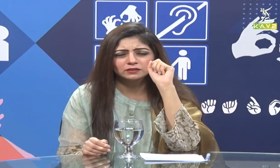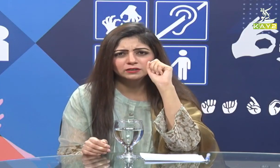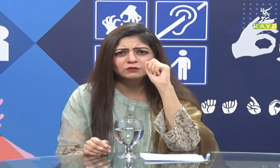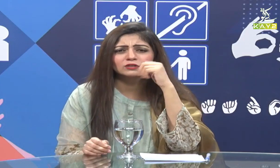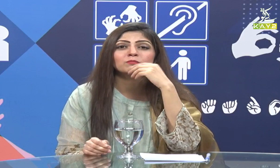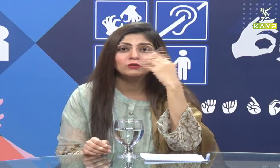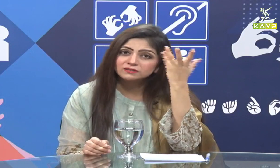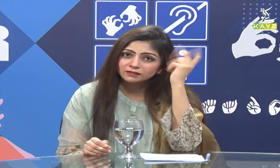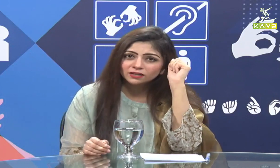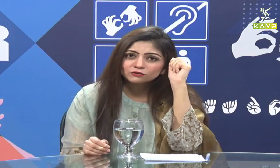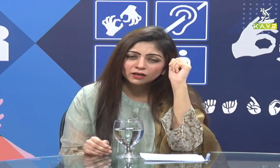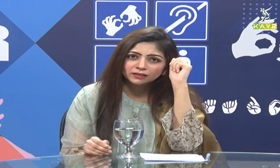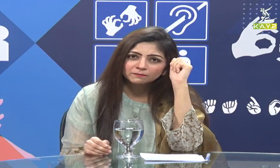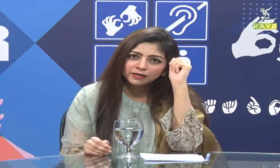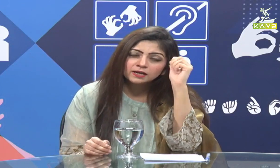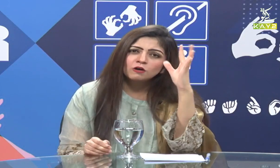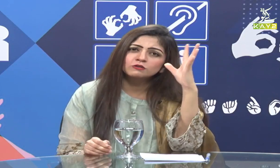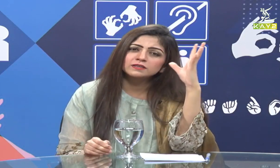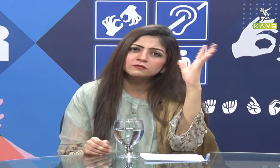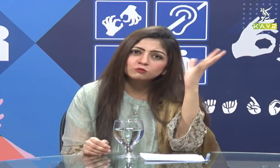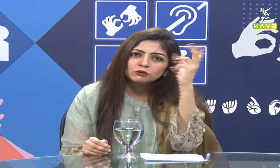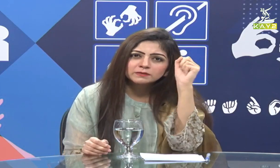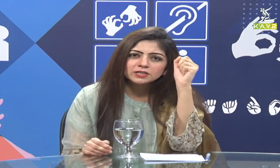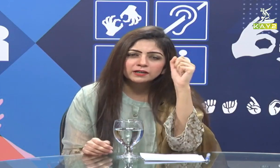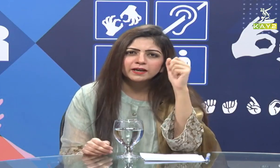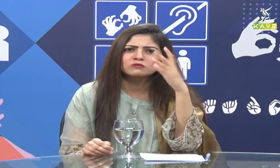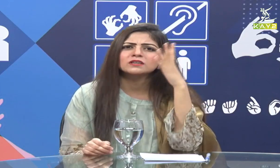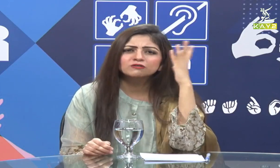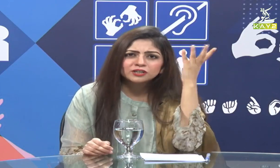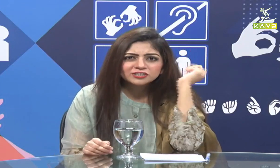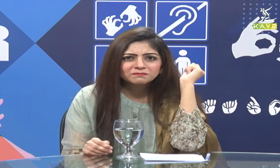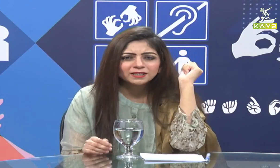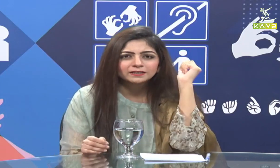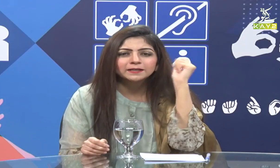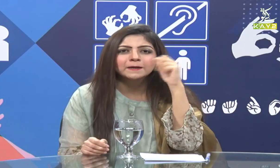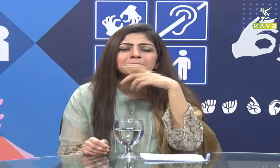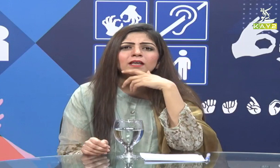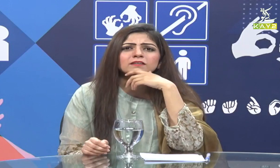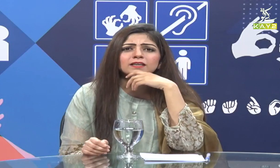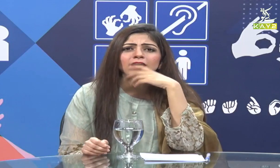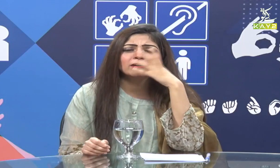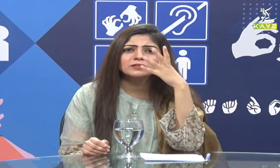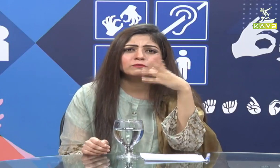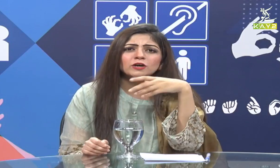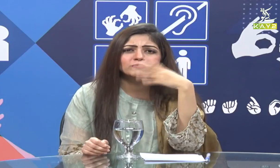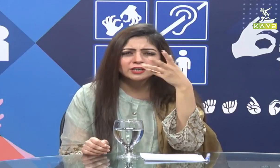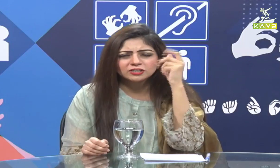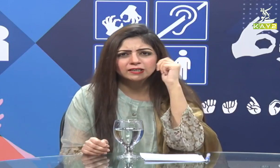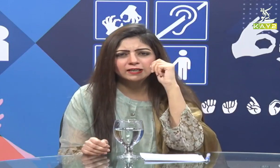की, उसने पूरी ज़िंदगी गुजारनी है भाई, उसने स्कूल भी जाना है, उसने एजुकेशन भी लेनी है, इसके अलावा जब वो एजुकेशन ले ले